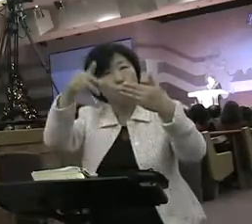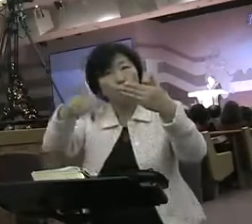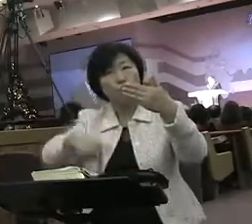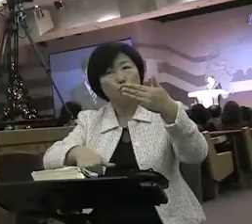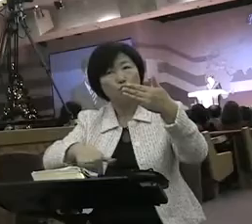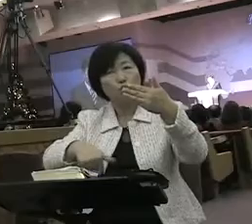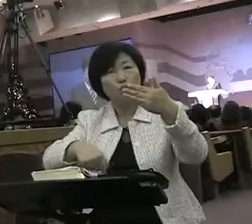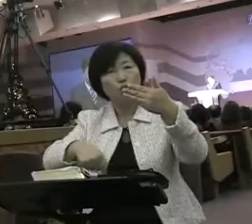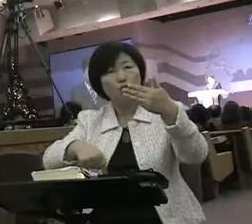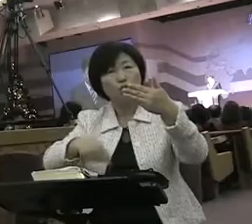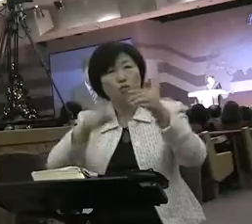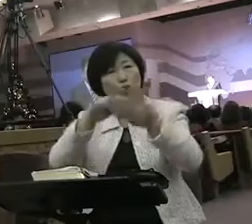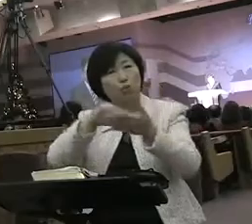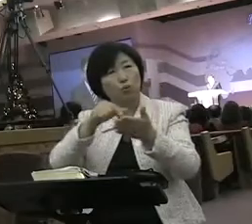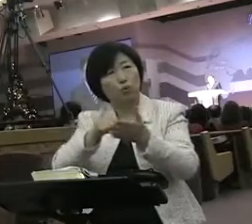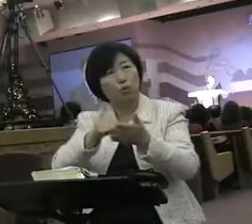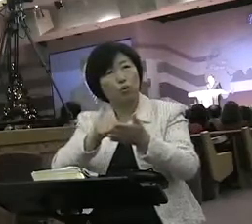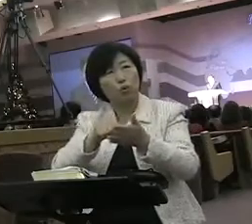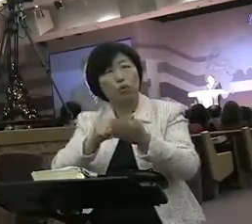초에 돌아왔는데요.